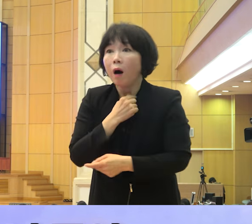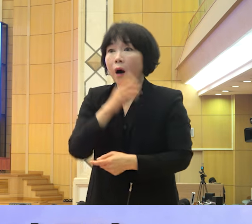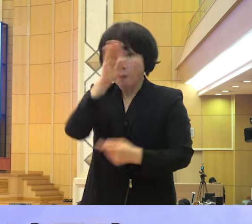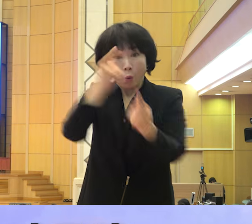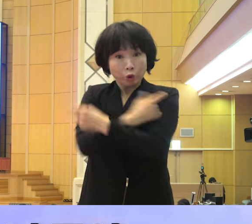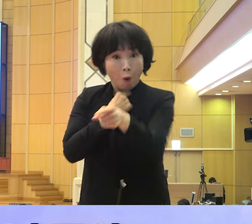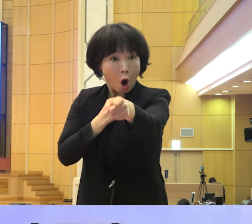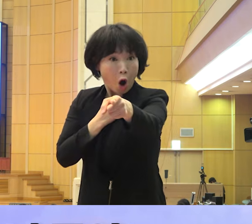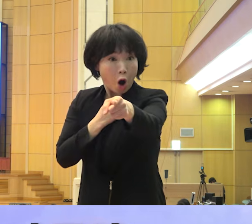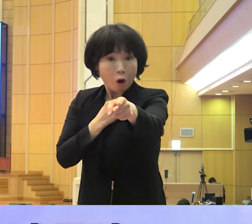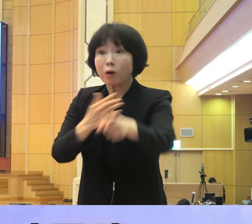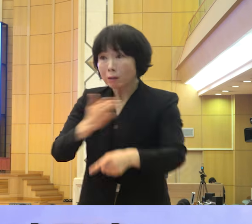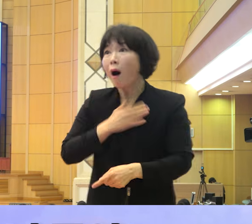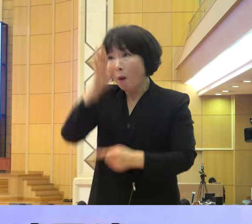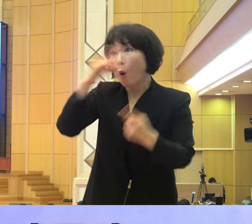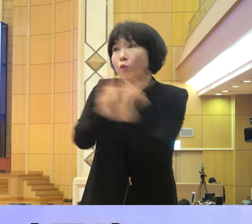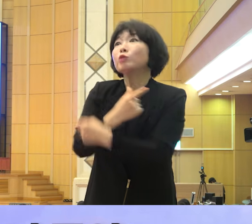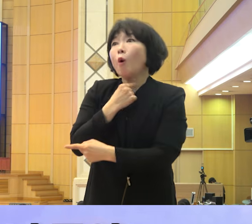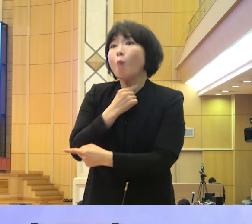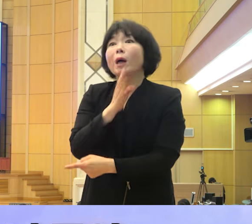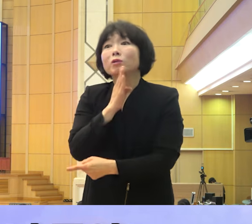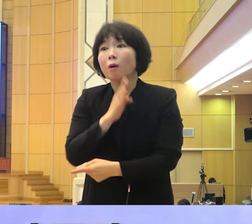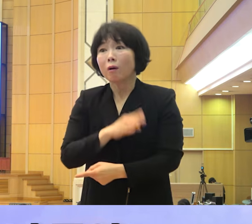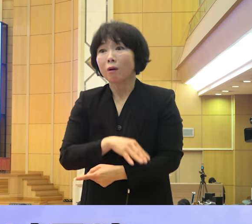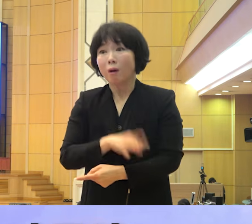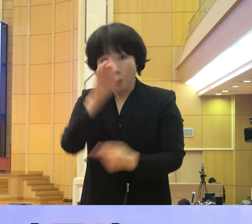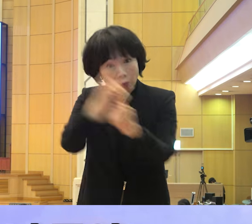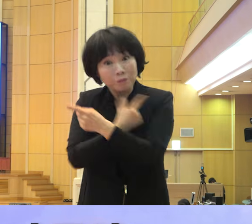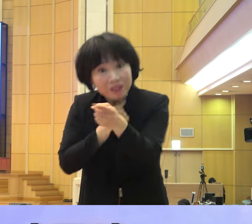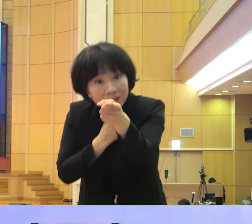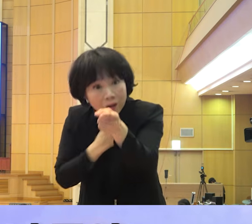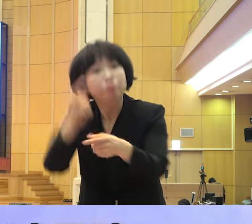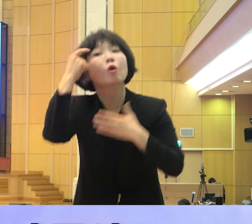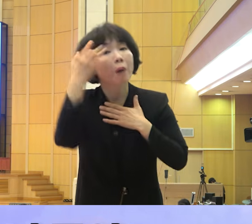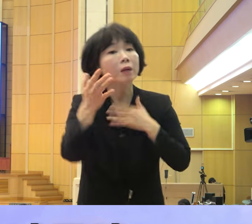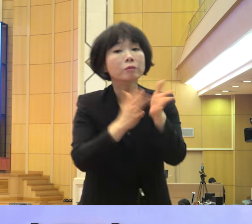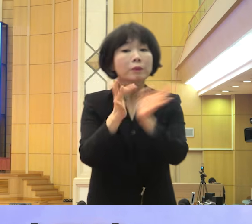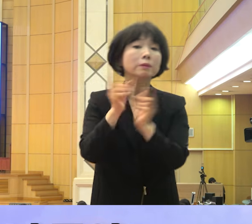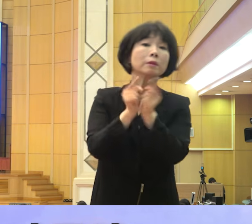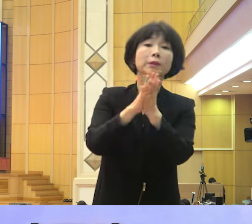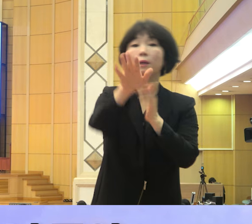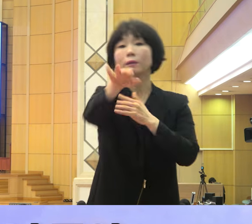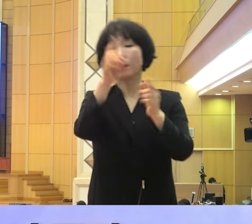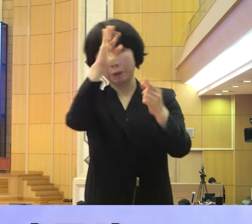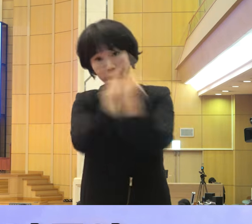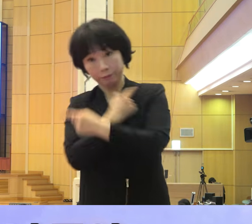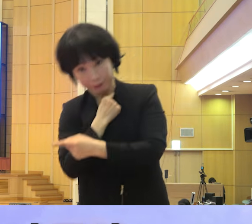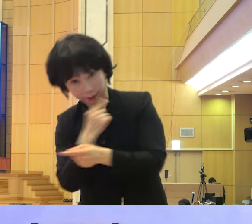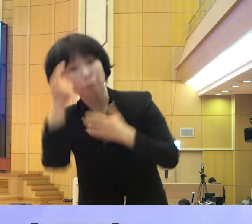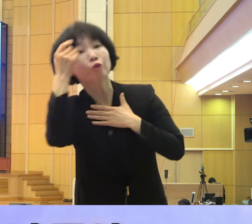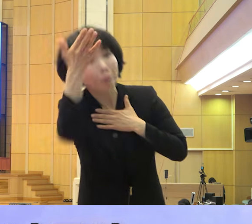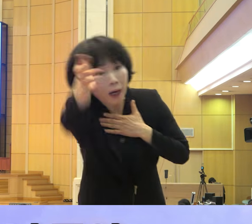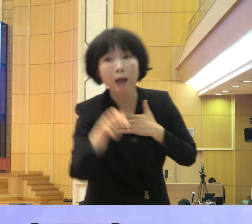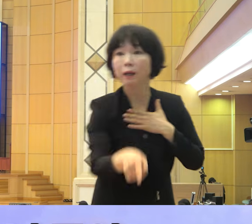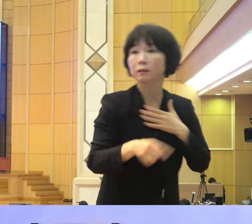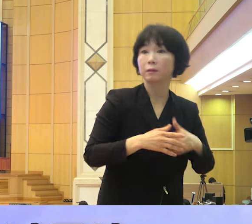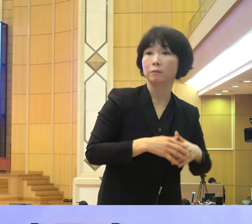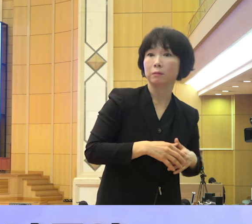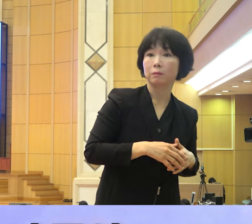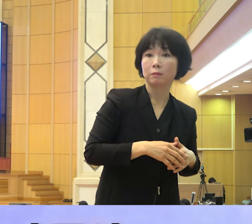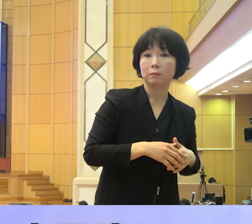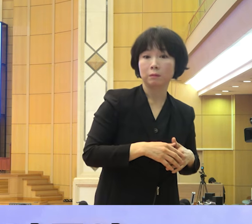다시 말하면 너 고침받고 싶으냐? 라고 물어본 거잖아요. 14절부터 15절에 보니까